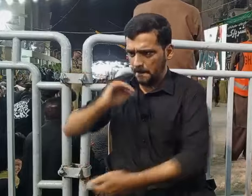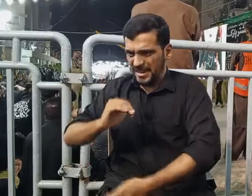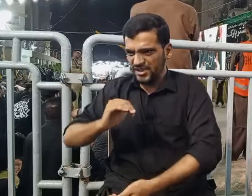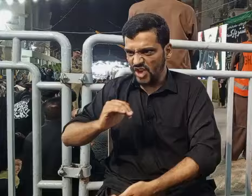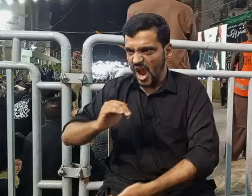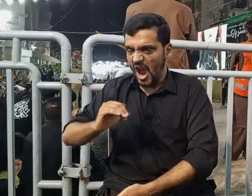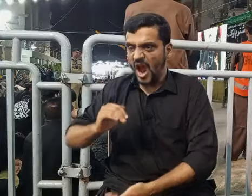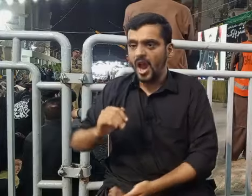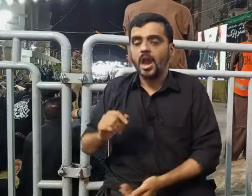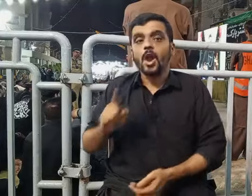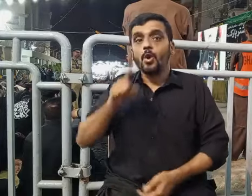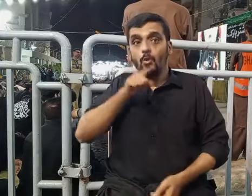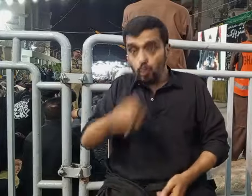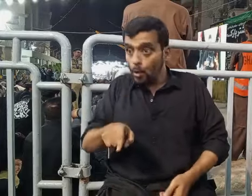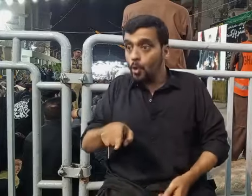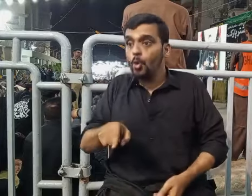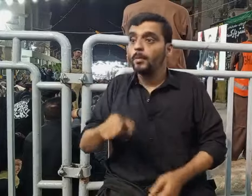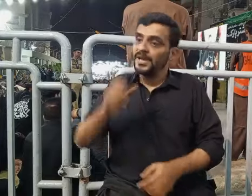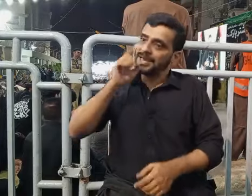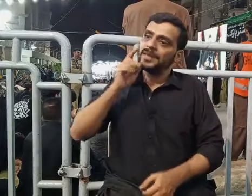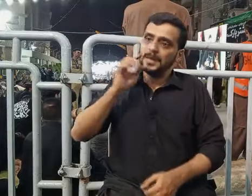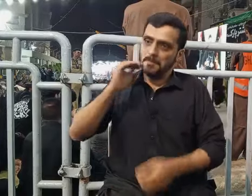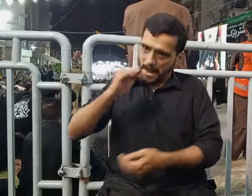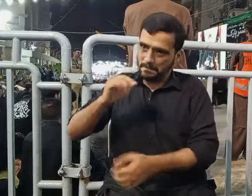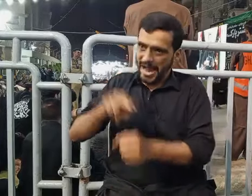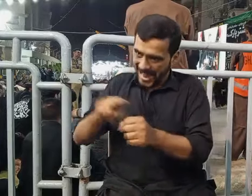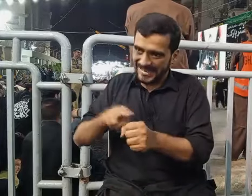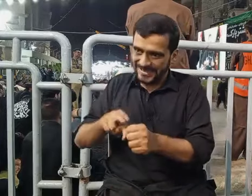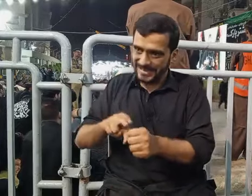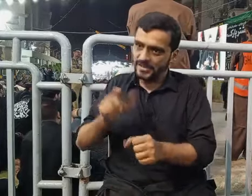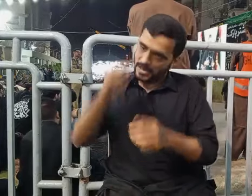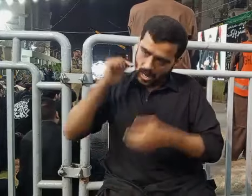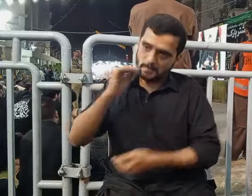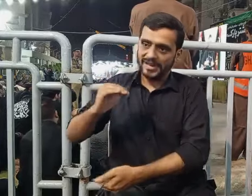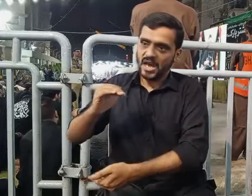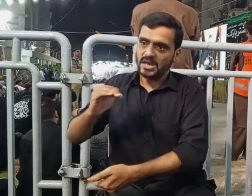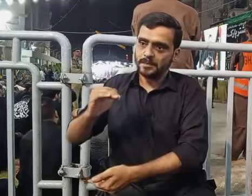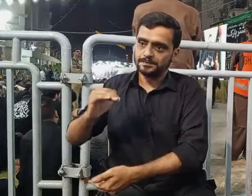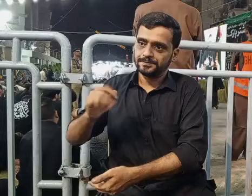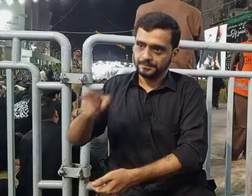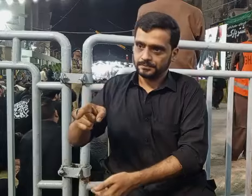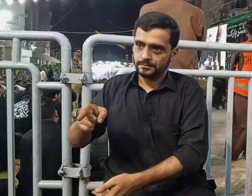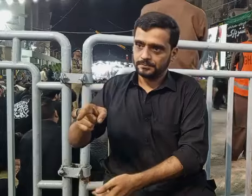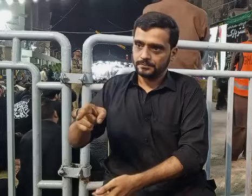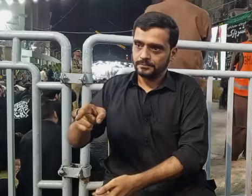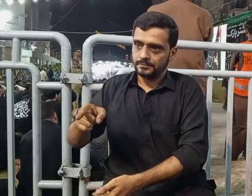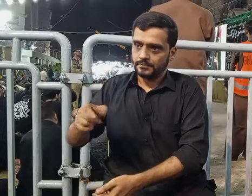فریاد کرتا جاتا تھا تقتل امی، کیا میرے ہوتے ہوئے چچا کو مارے گا؟